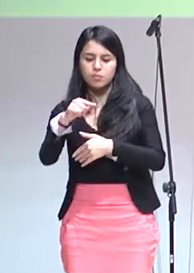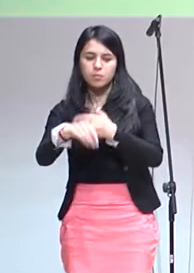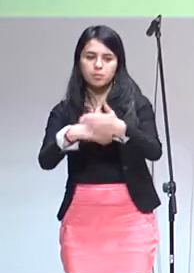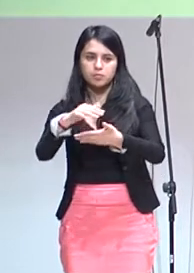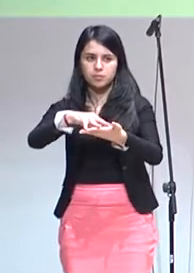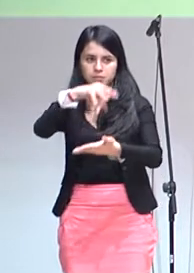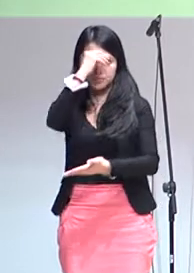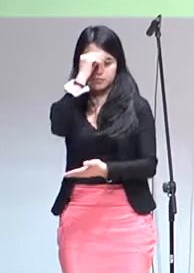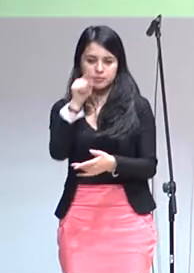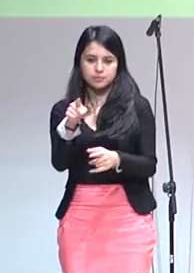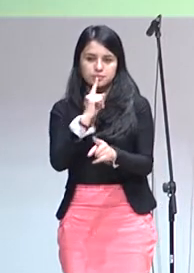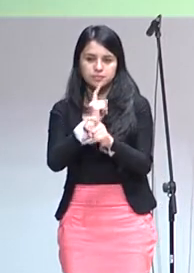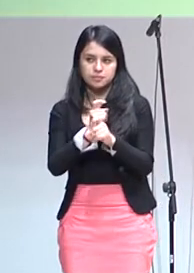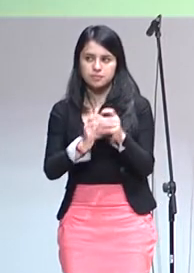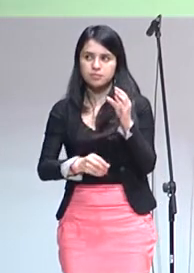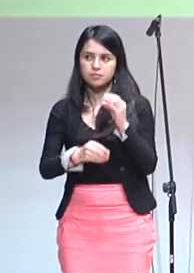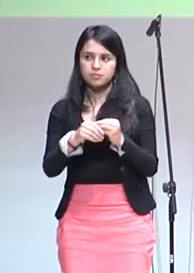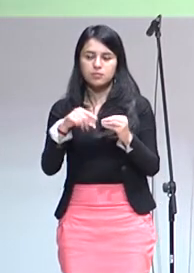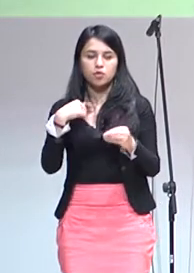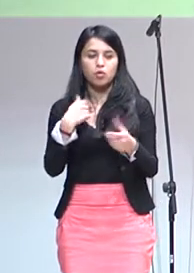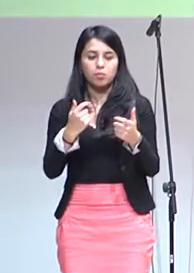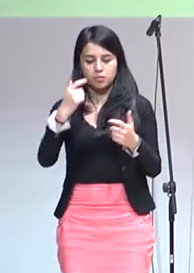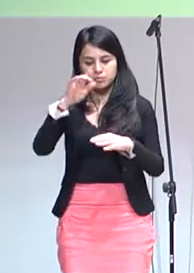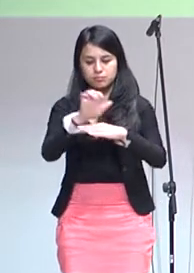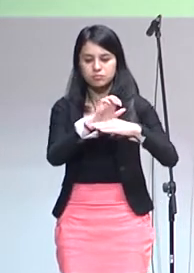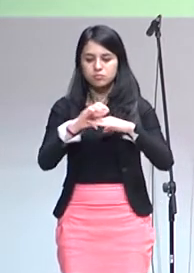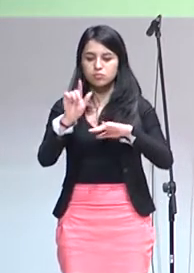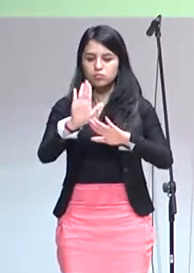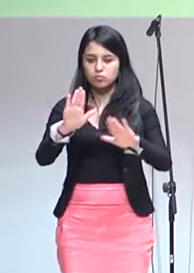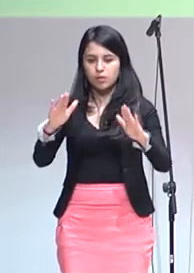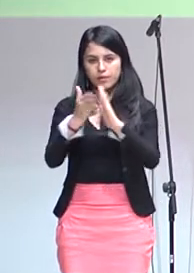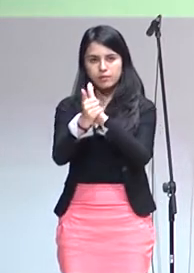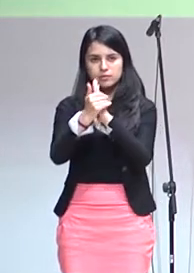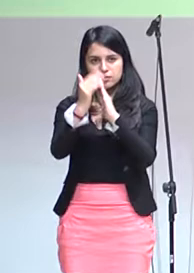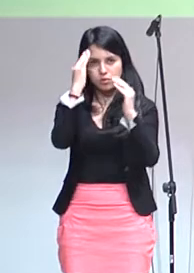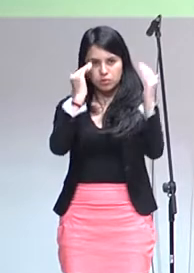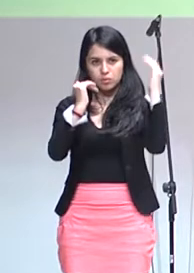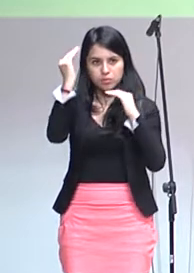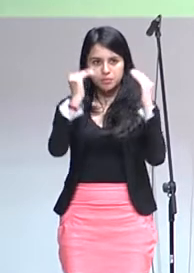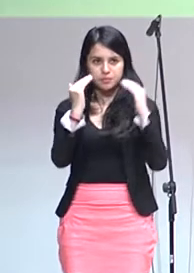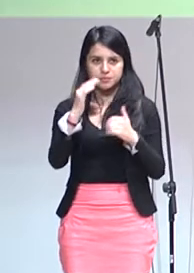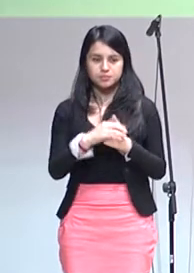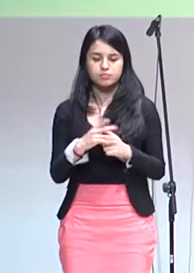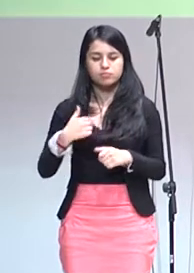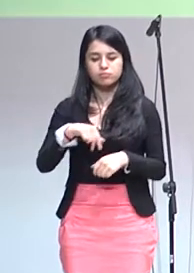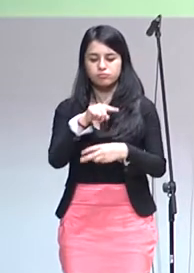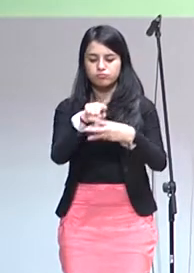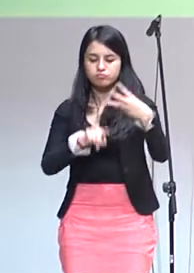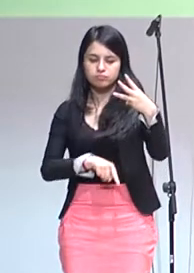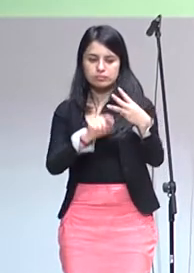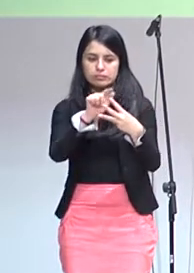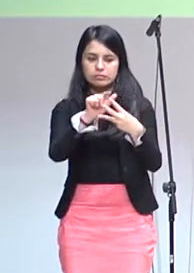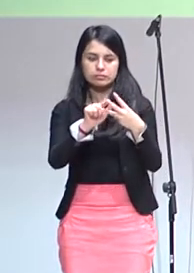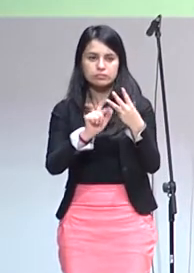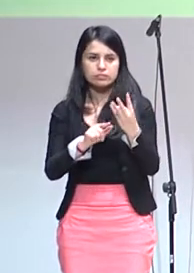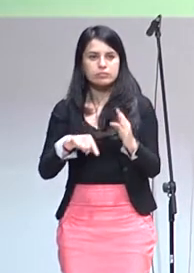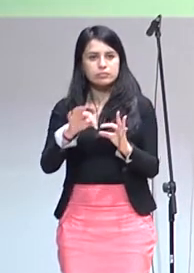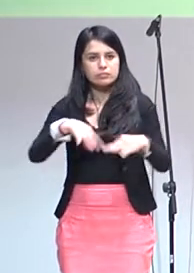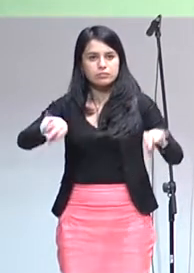aprendizaje y el manejo de habilidades y de competencias, 3 que consideramos muy fundamental para